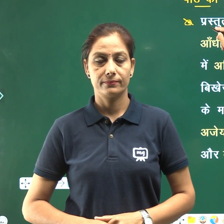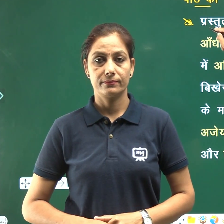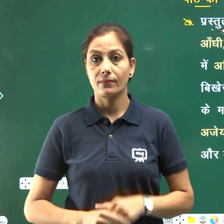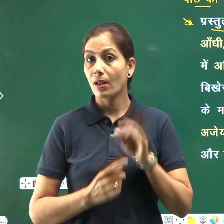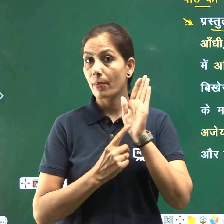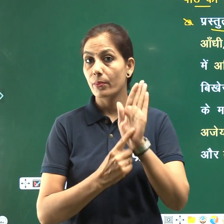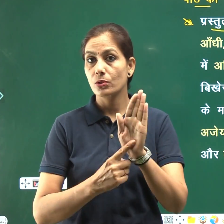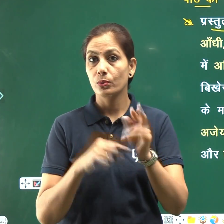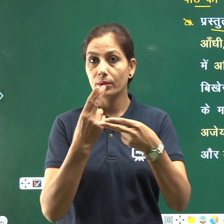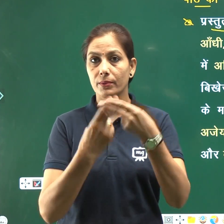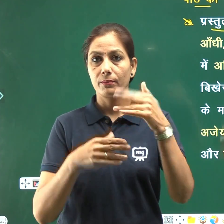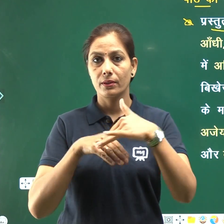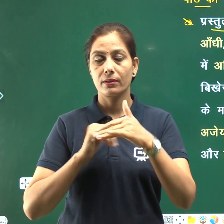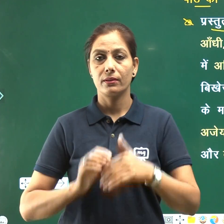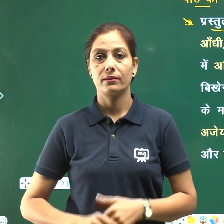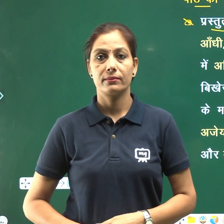प्रस्तुत निबंध में